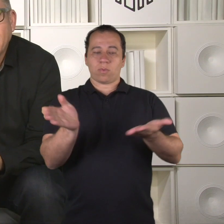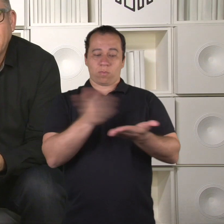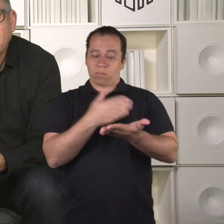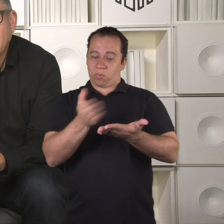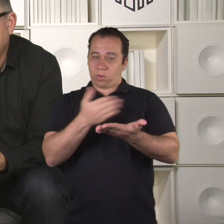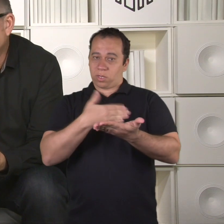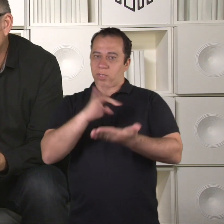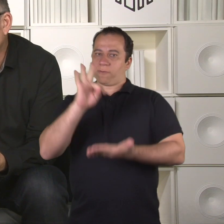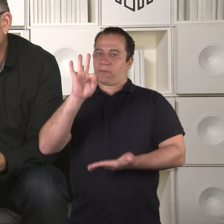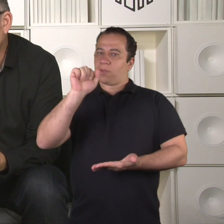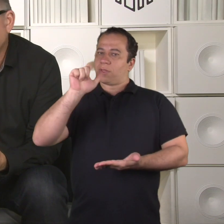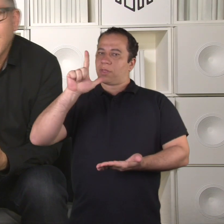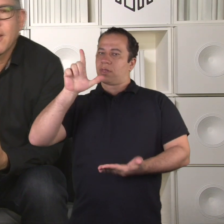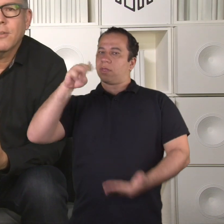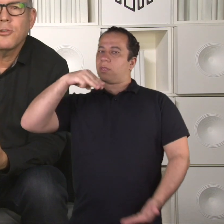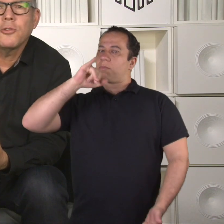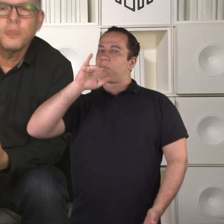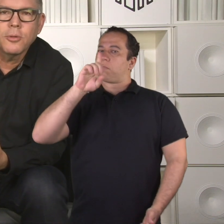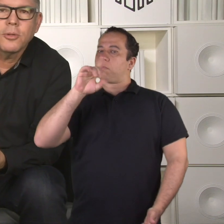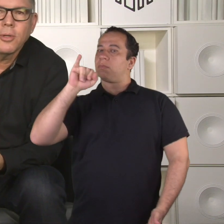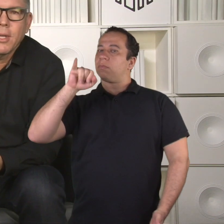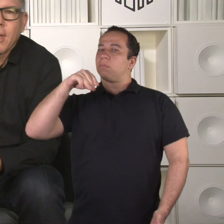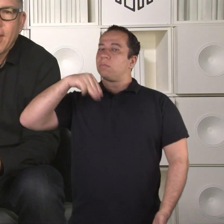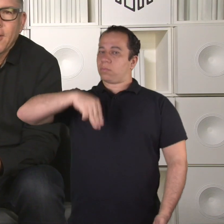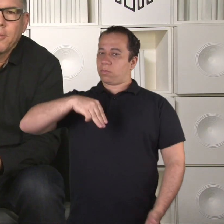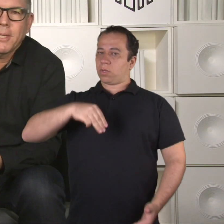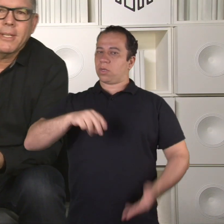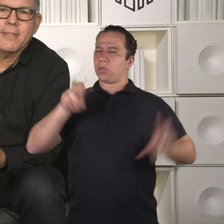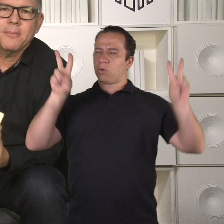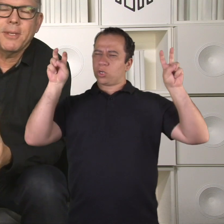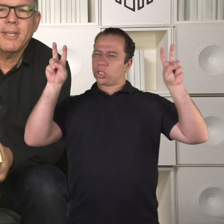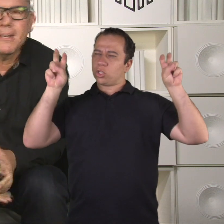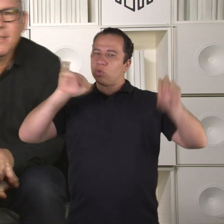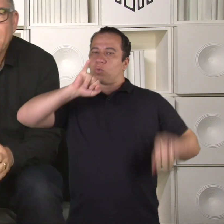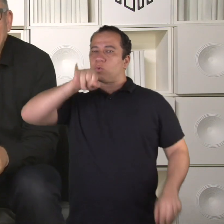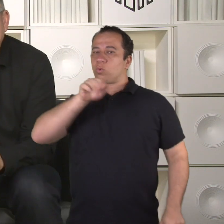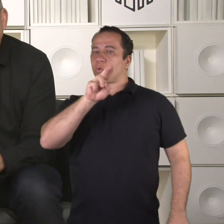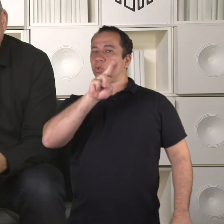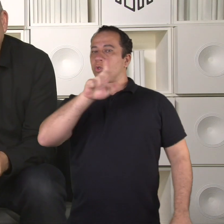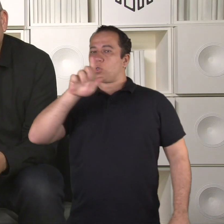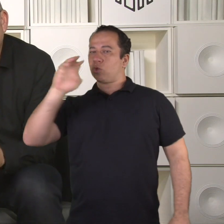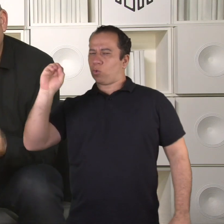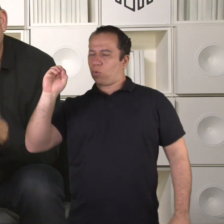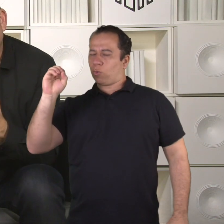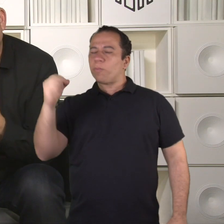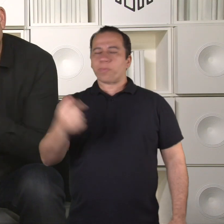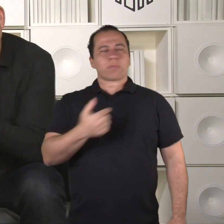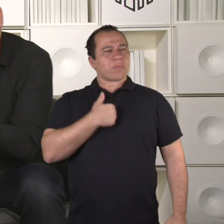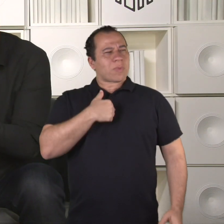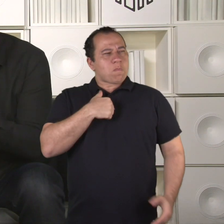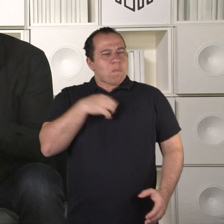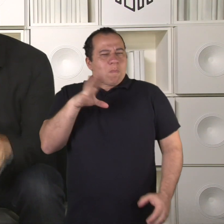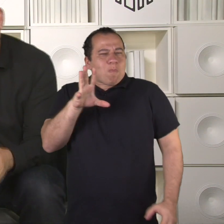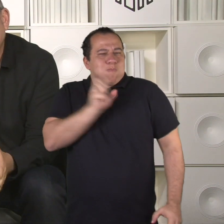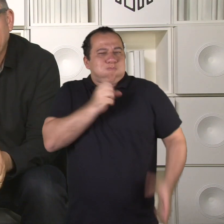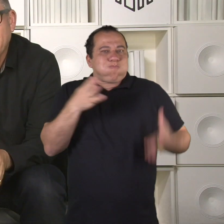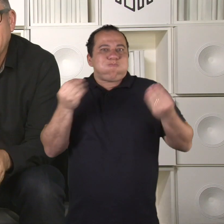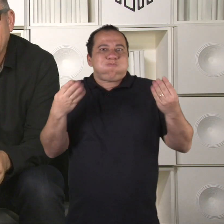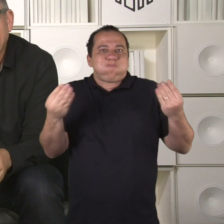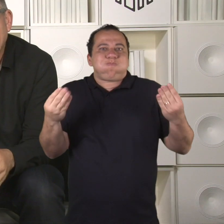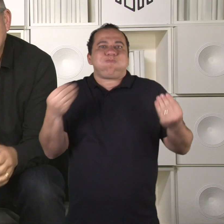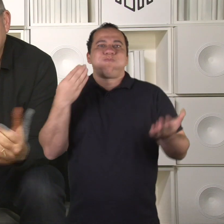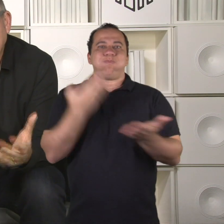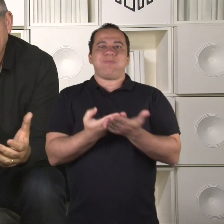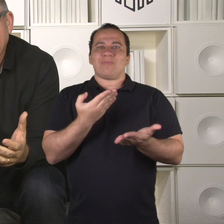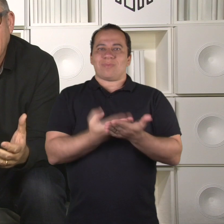Talmidim. O tema de hoje é jugo. É uma das minhas prediletas desses 52 capítulos